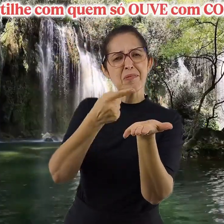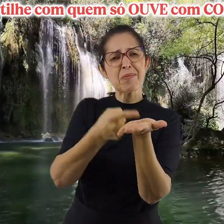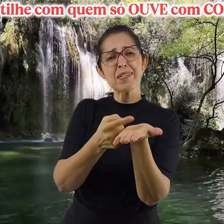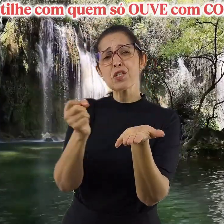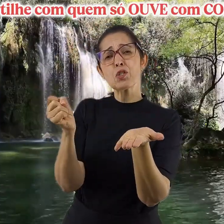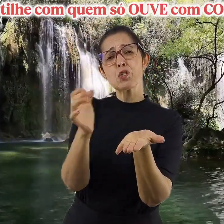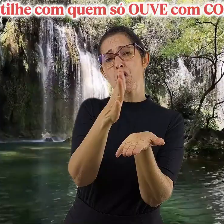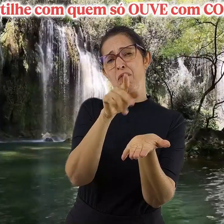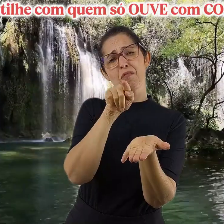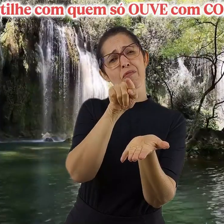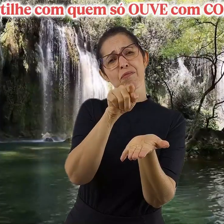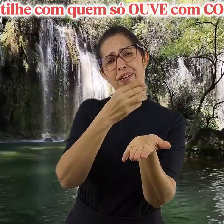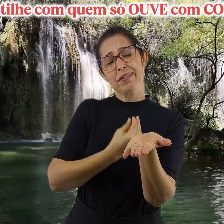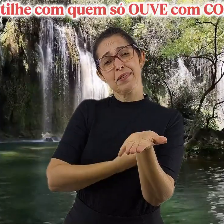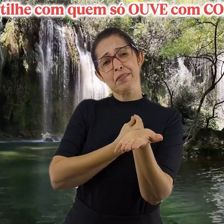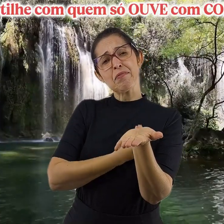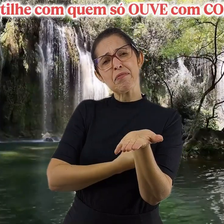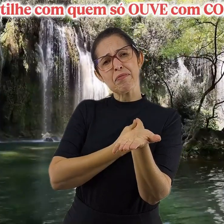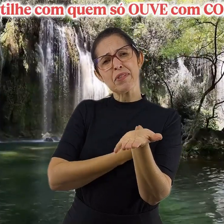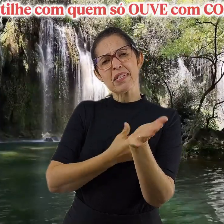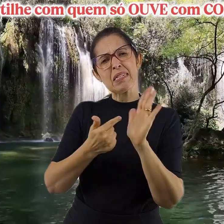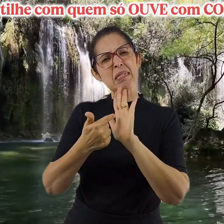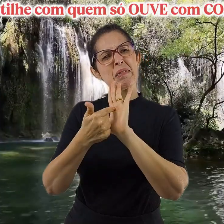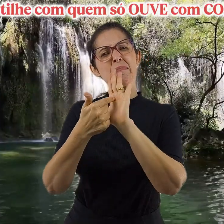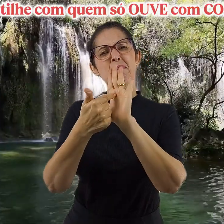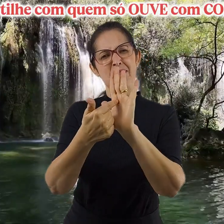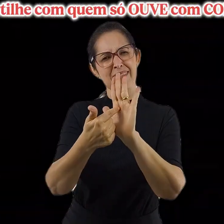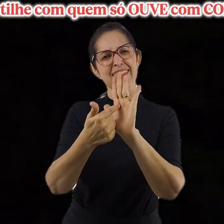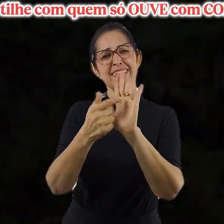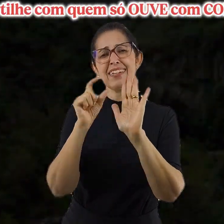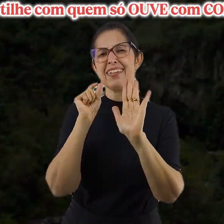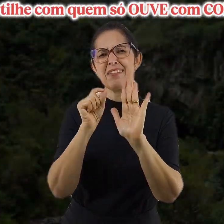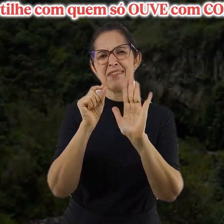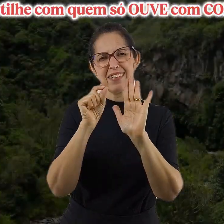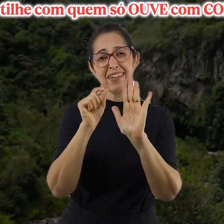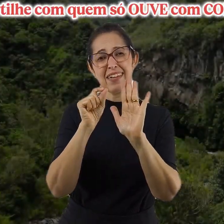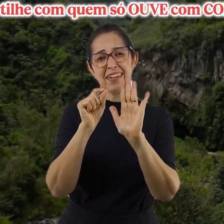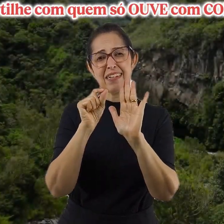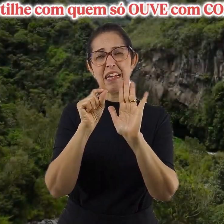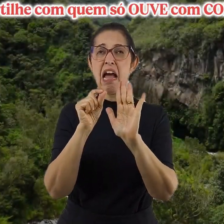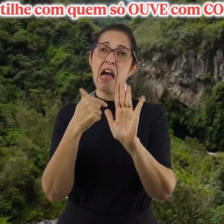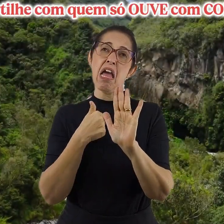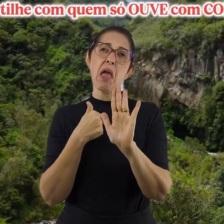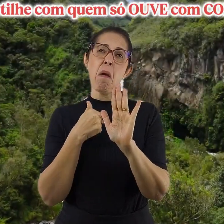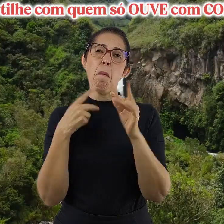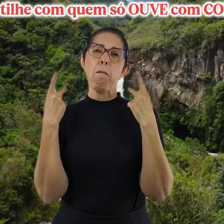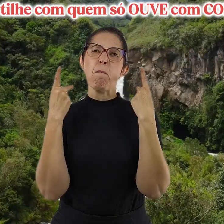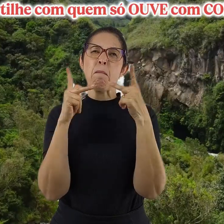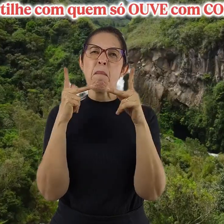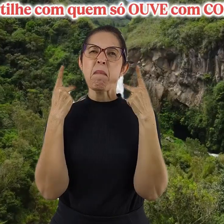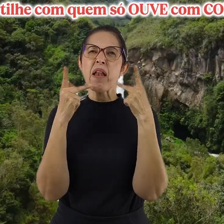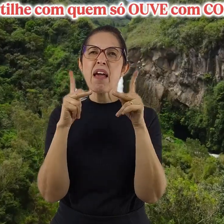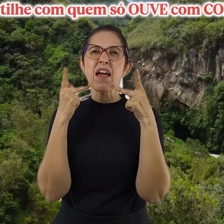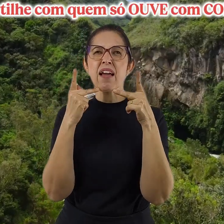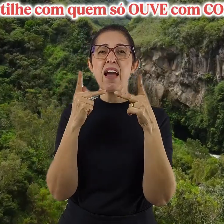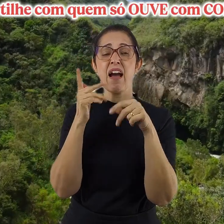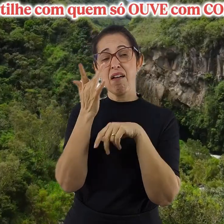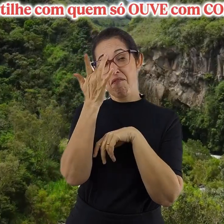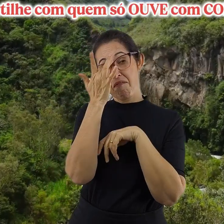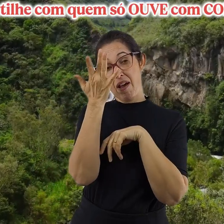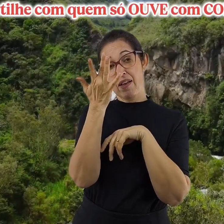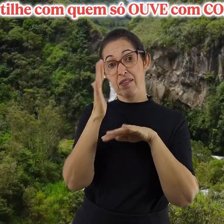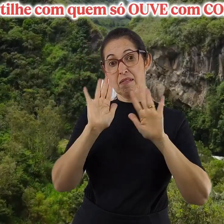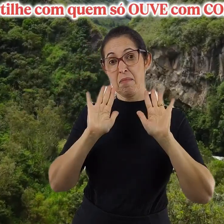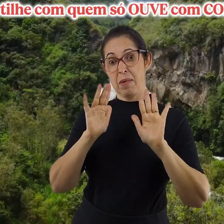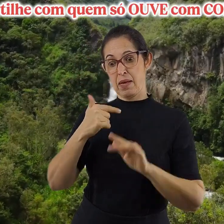uma história de testemunho. E testemunhar é fácil pregar, mas é difícil hoje